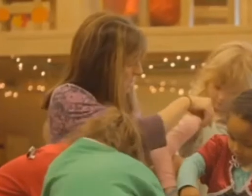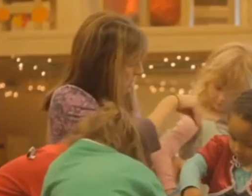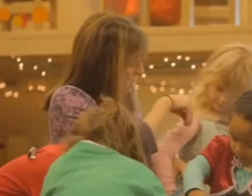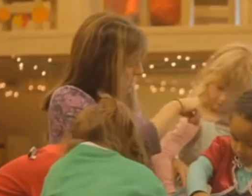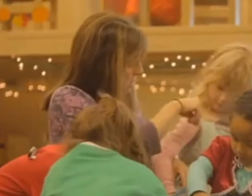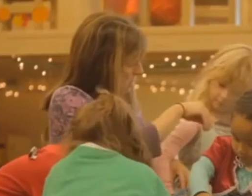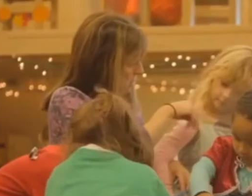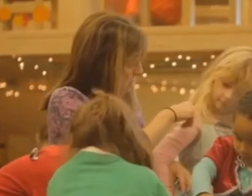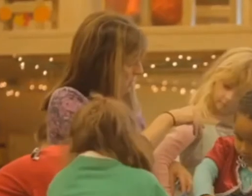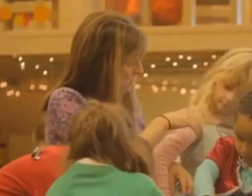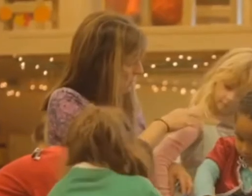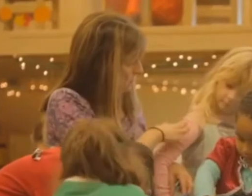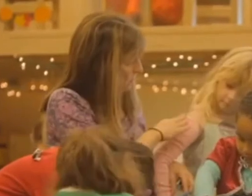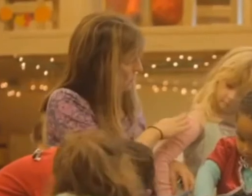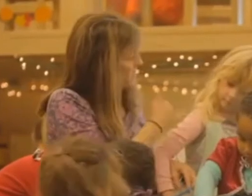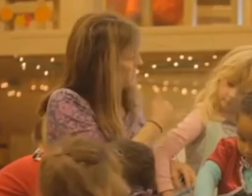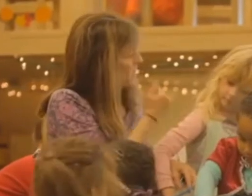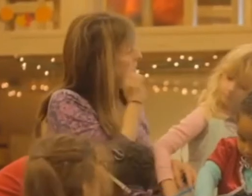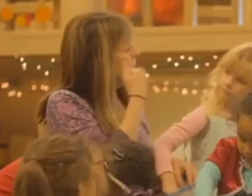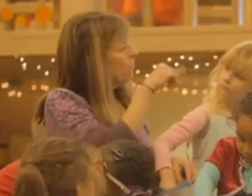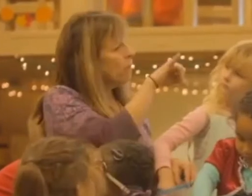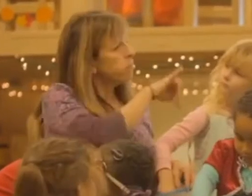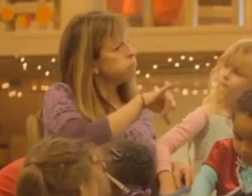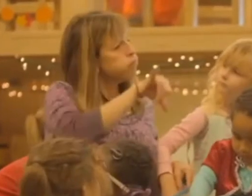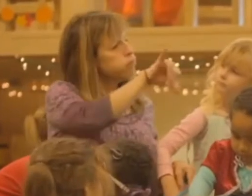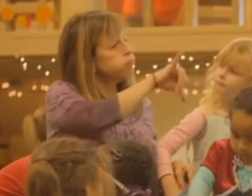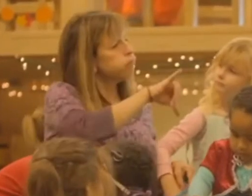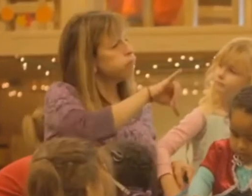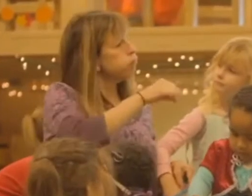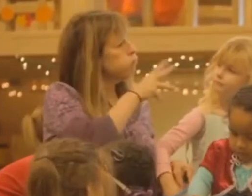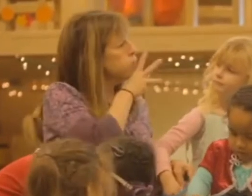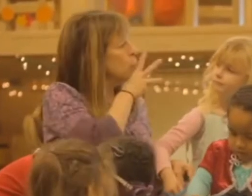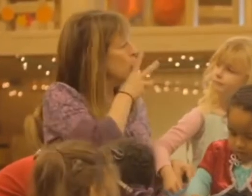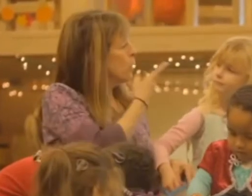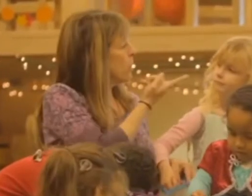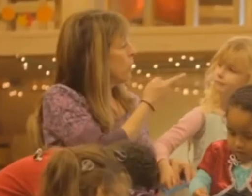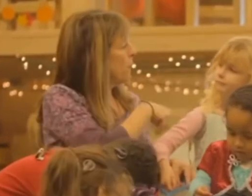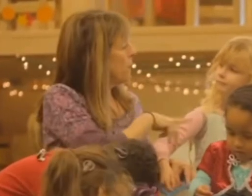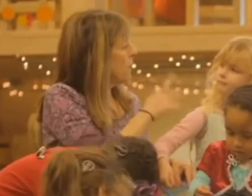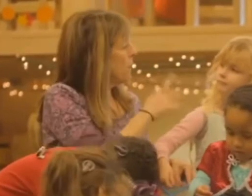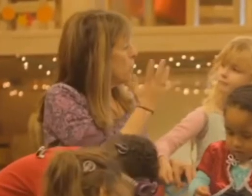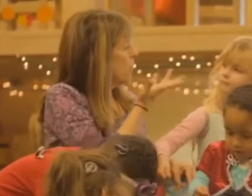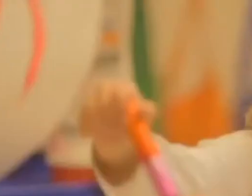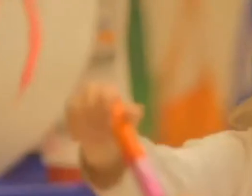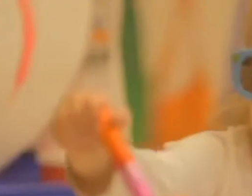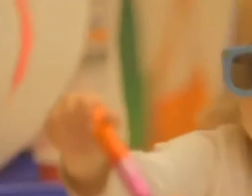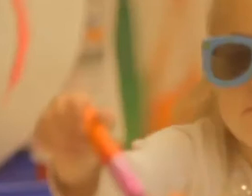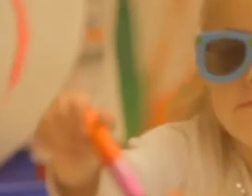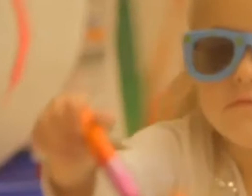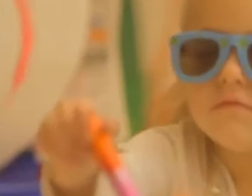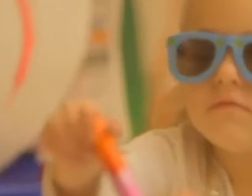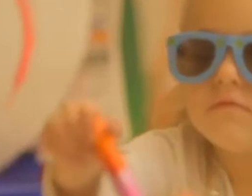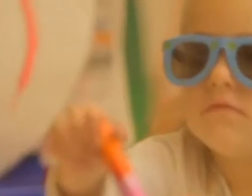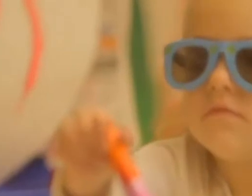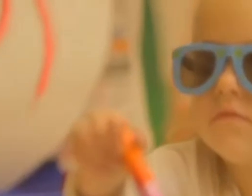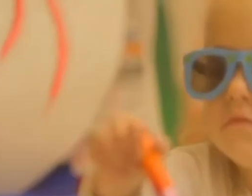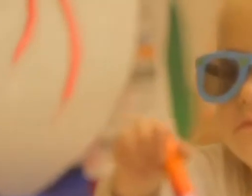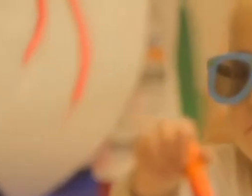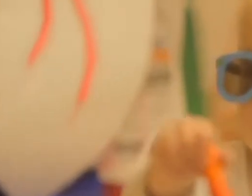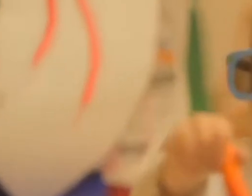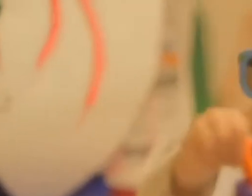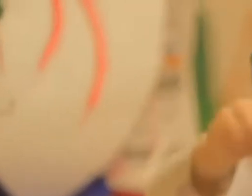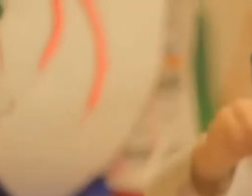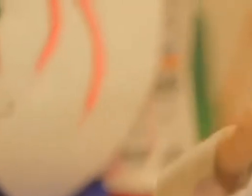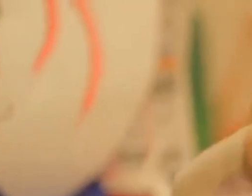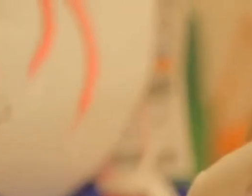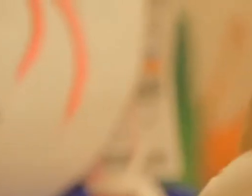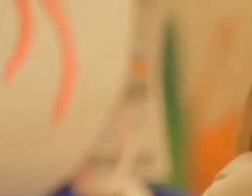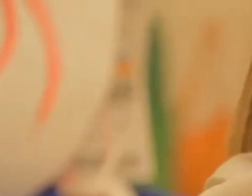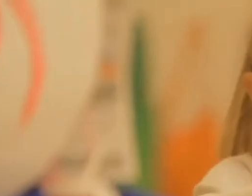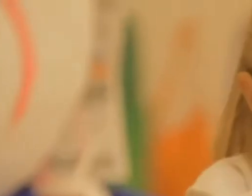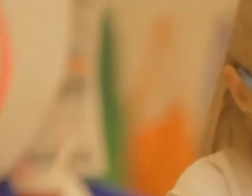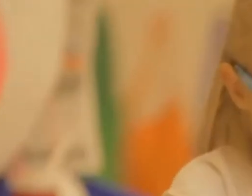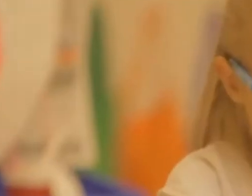preescolar central. Independiente del lugar, nosotros trabajamos para proporcionar actividades